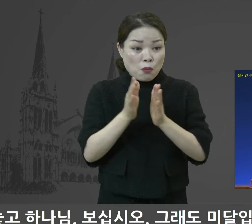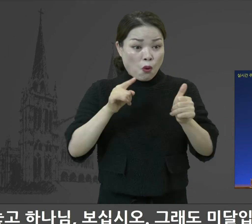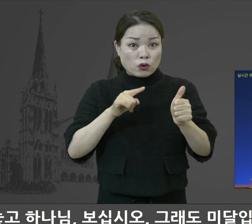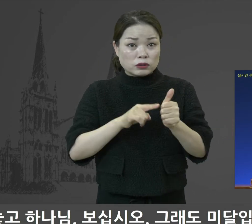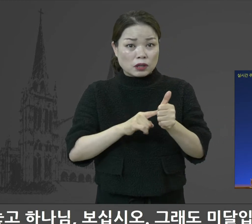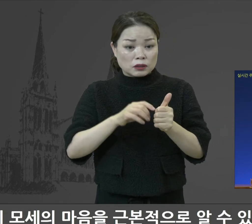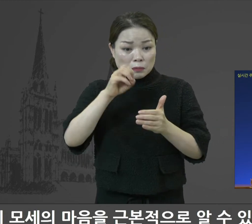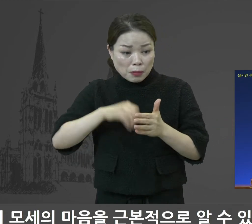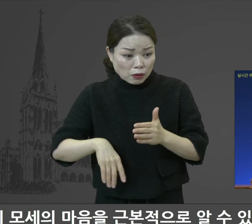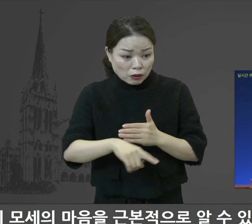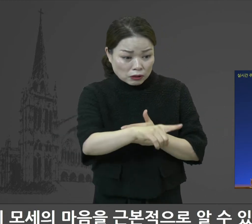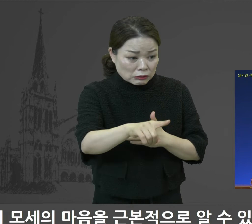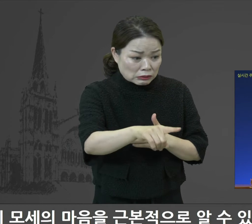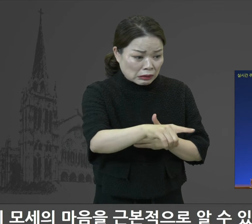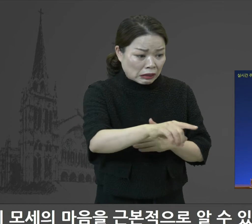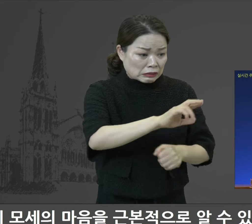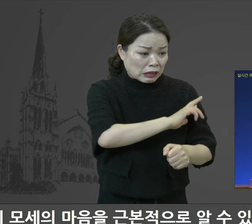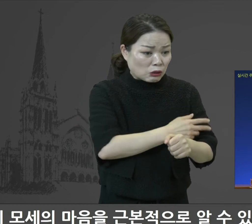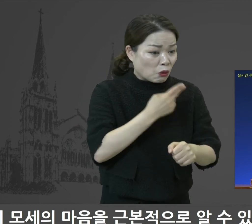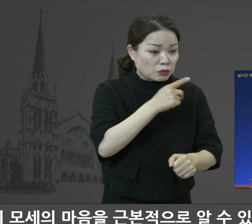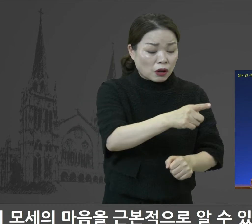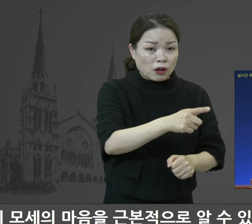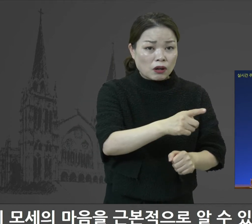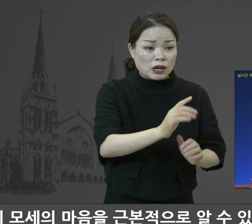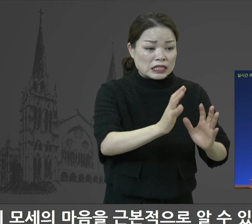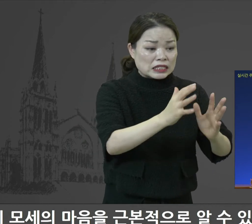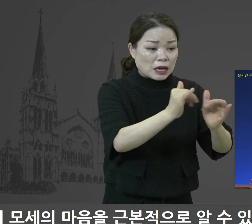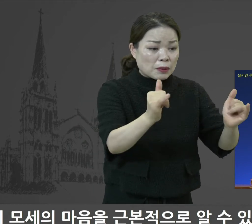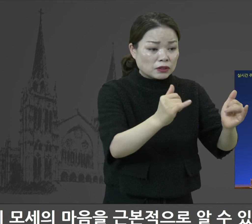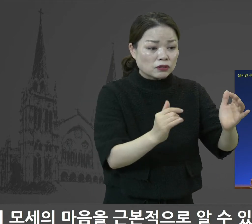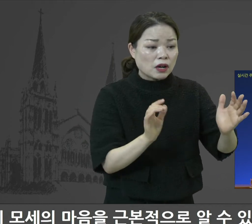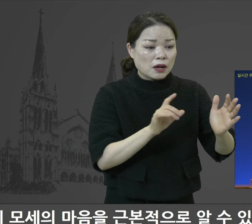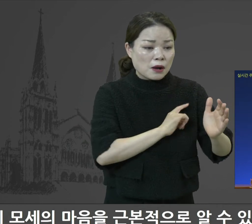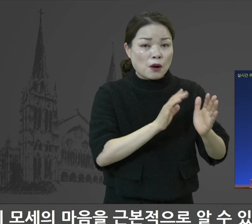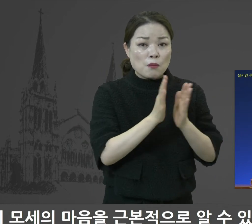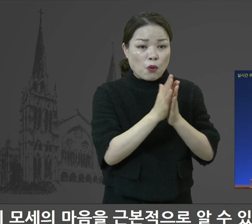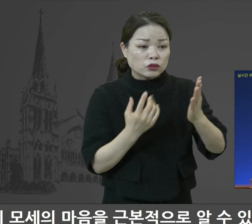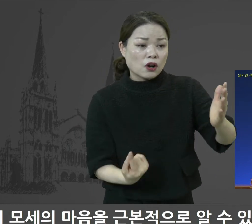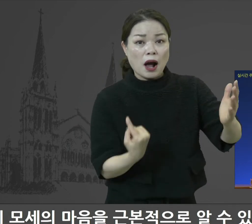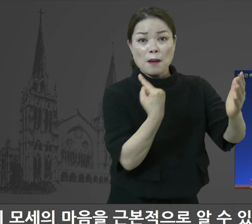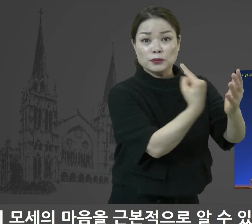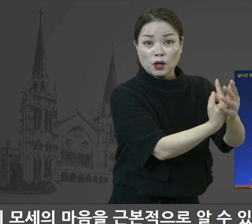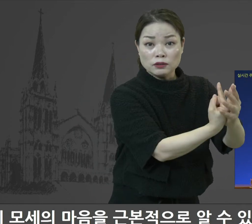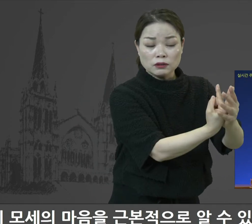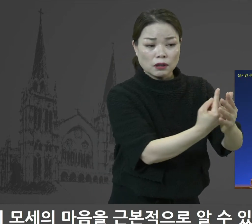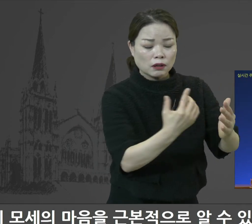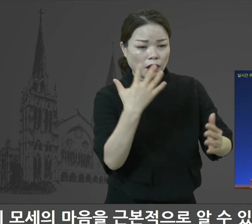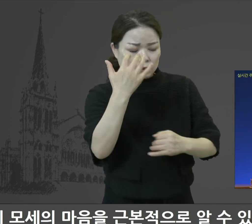빼고 보니까 함량 미달이었는데 모세를 거기다 얹혀놓고 보니까 하나님 보시기에